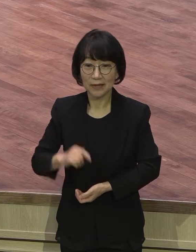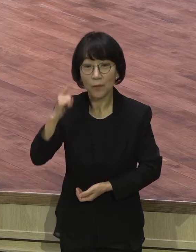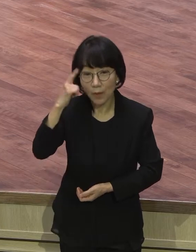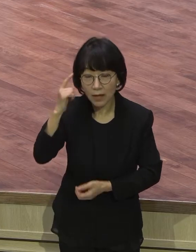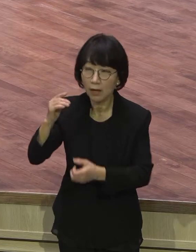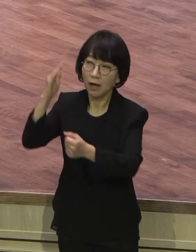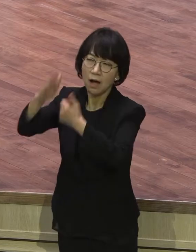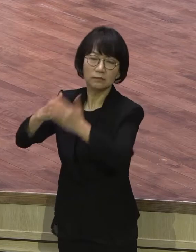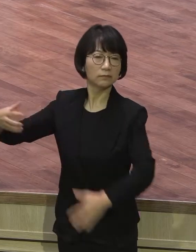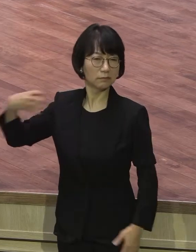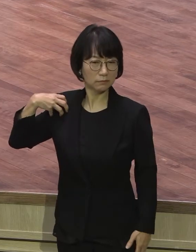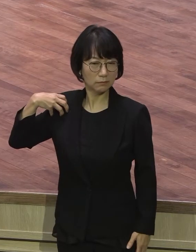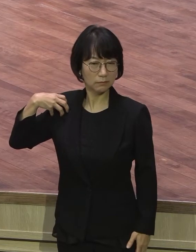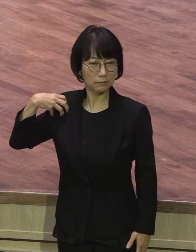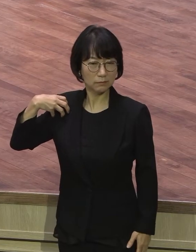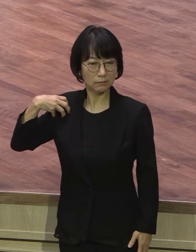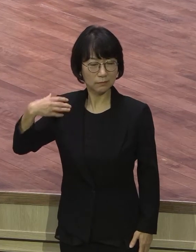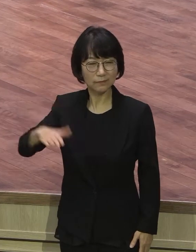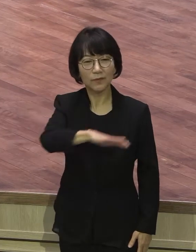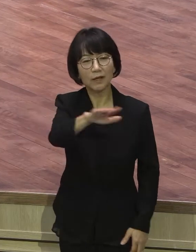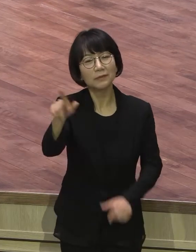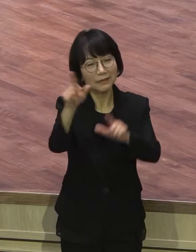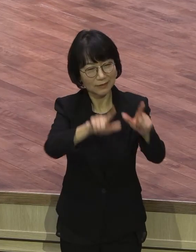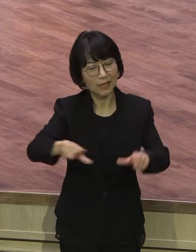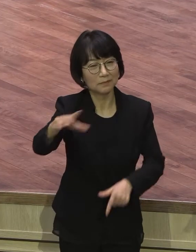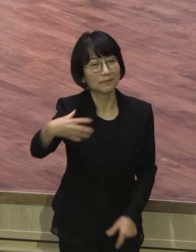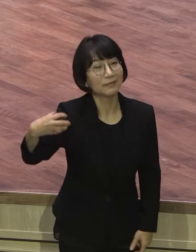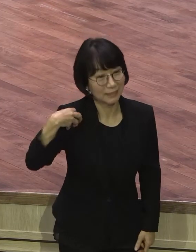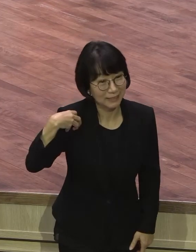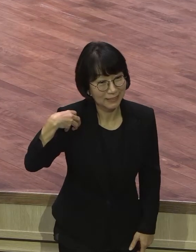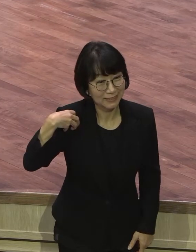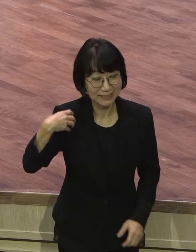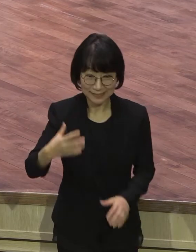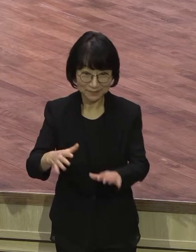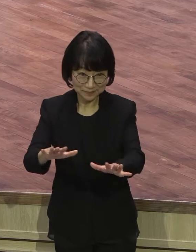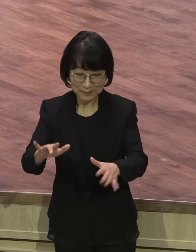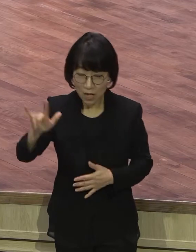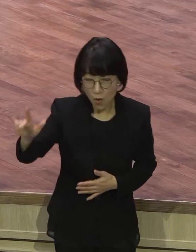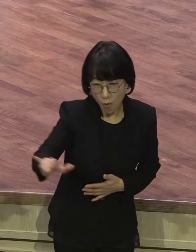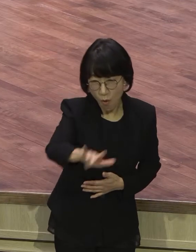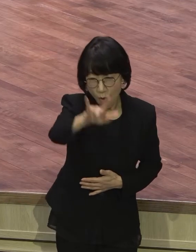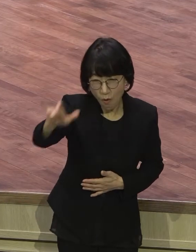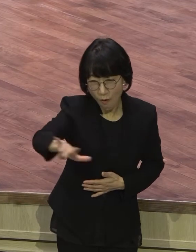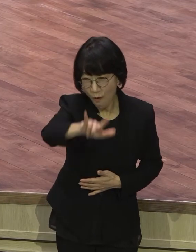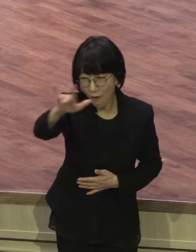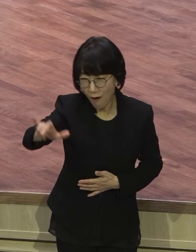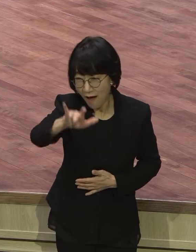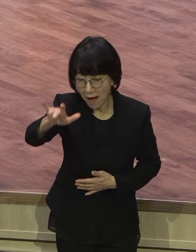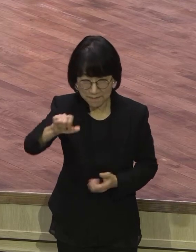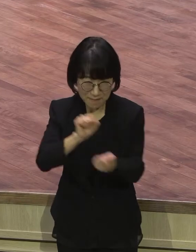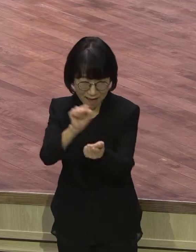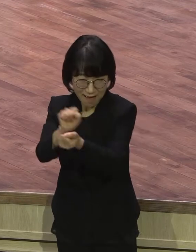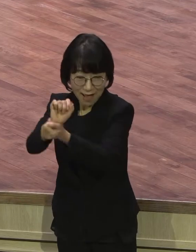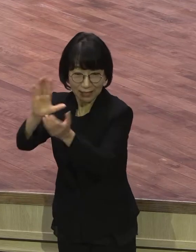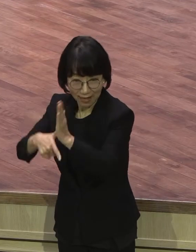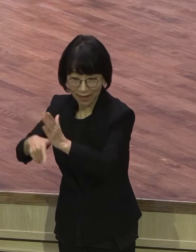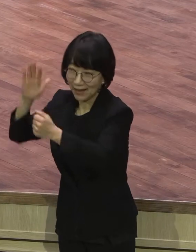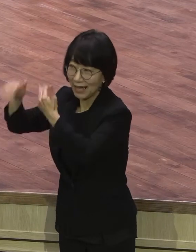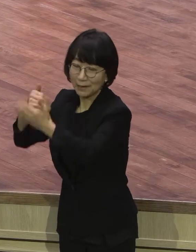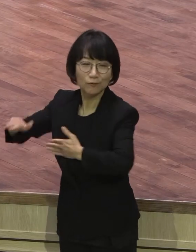하나님께서 책임져 주신다. 여러분을 코로나19 바이러스에서 지켜주실 줄 믿으시기